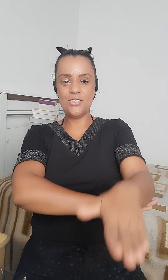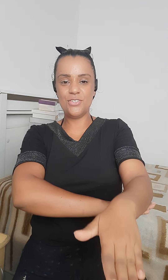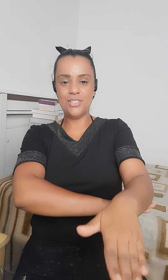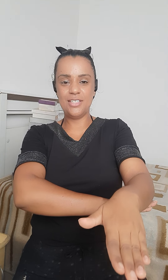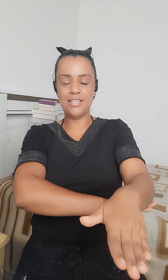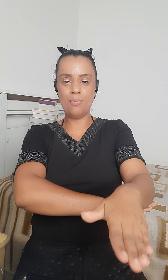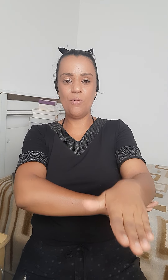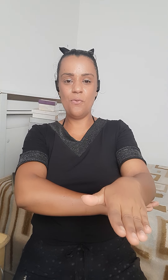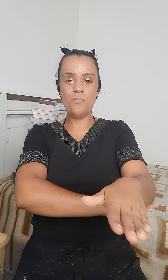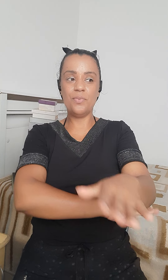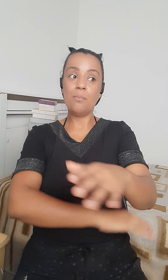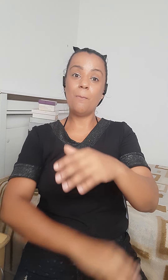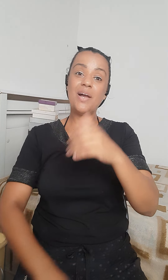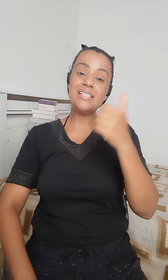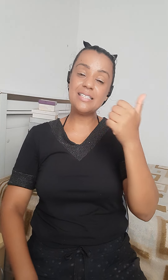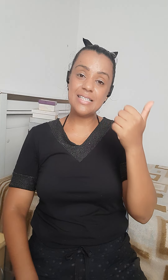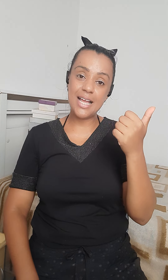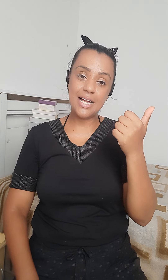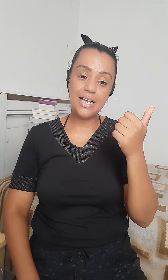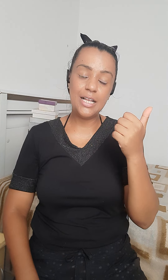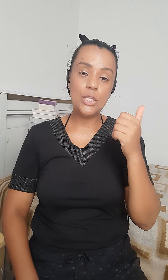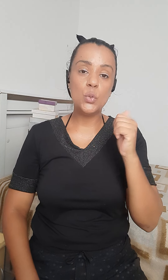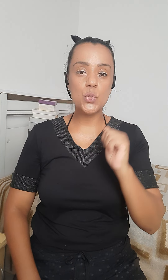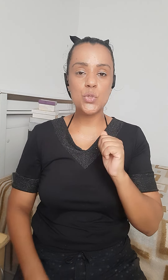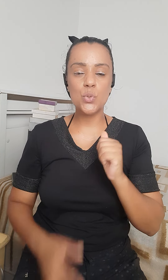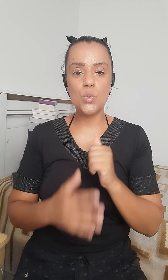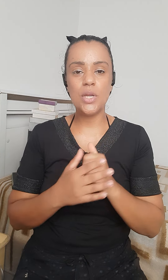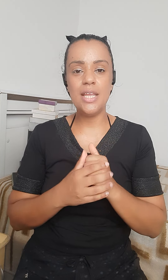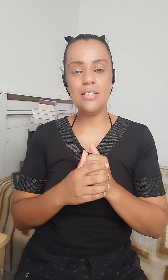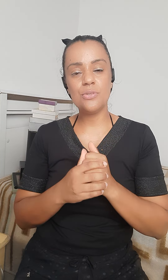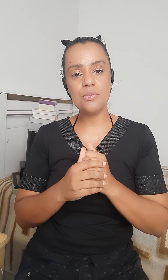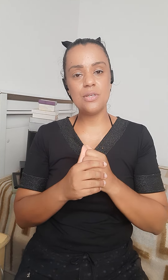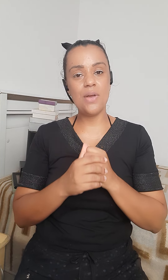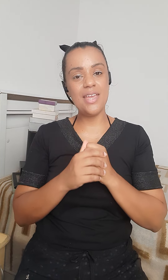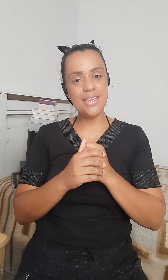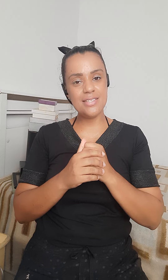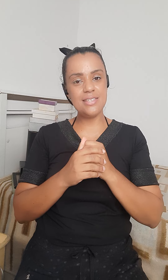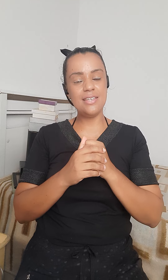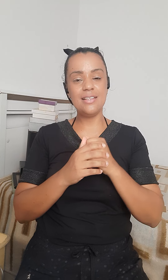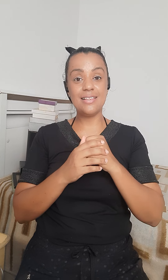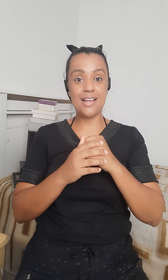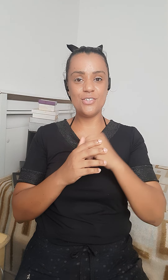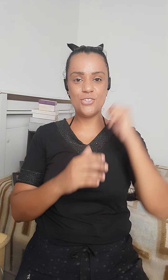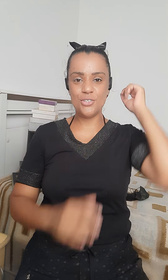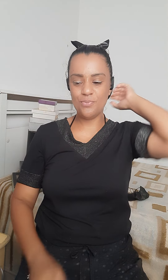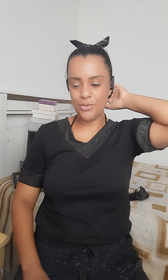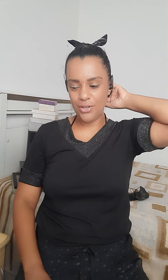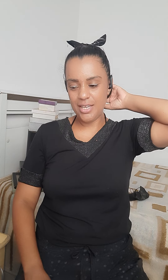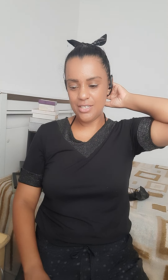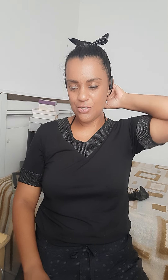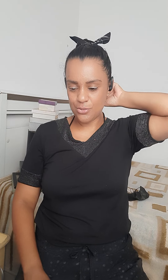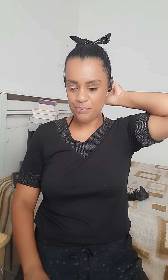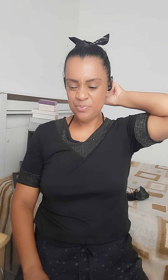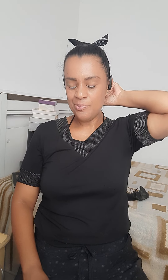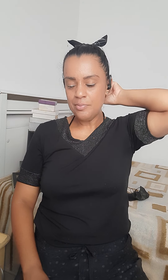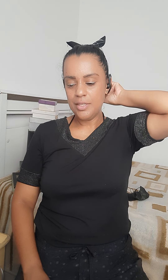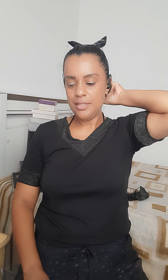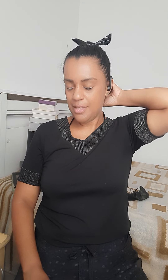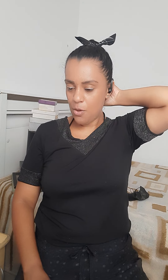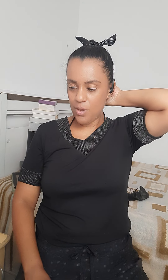tarde, tá bom? Mas lá no sul, eles usam esse tarde. Olha isso. Então, a